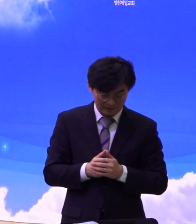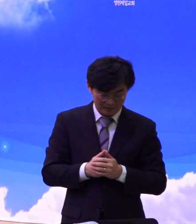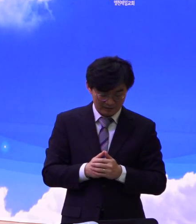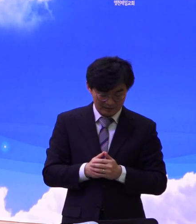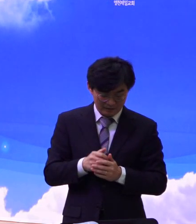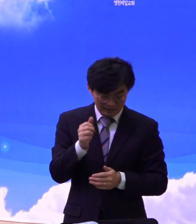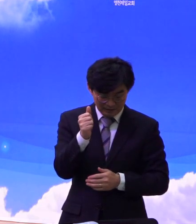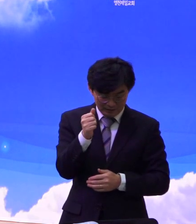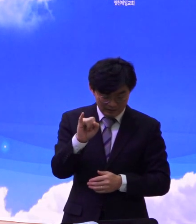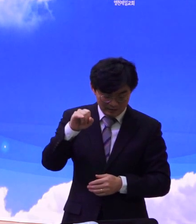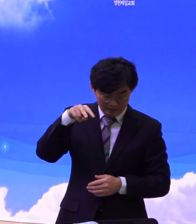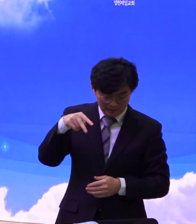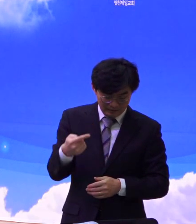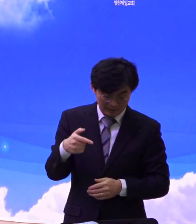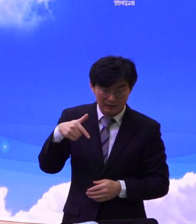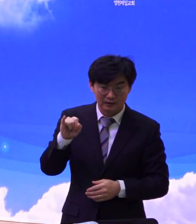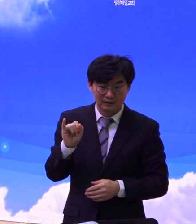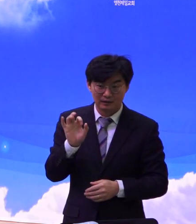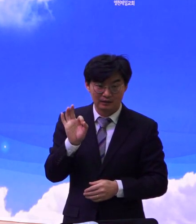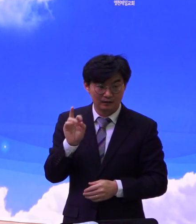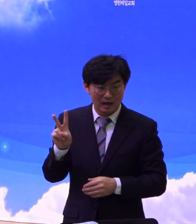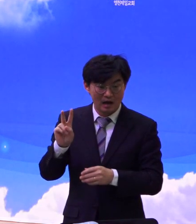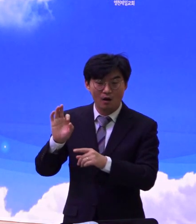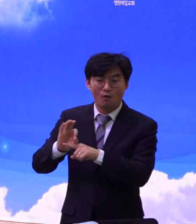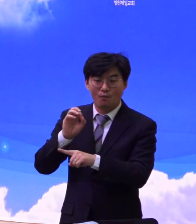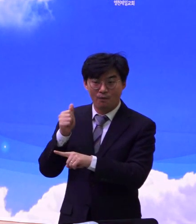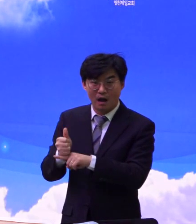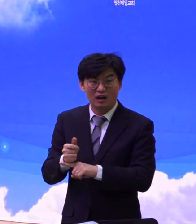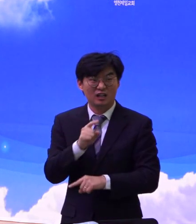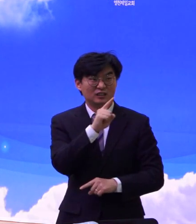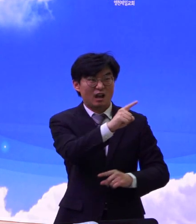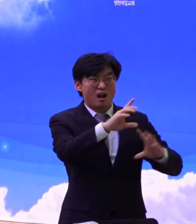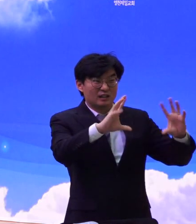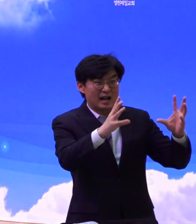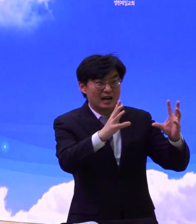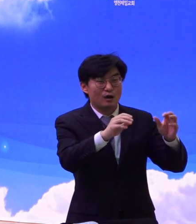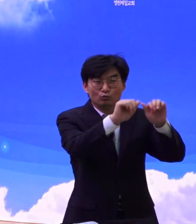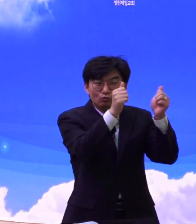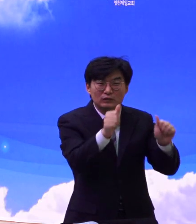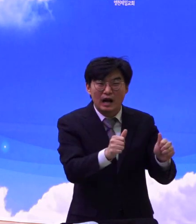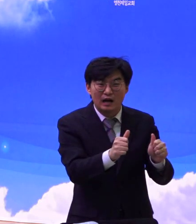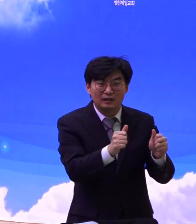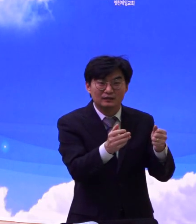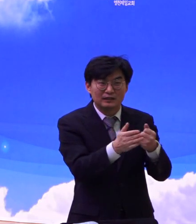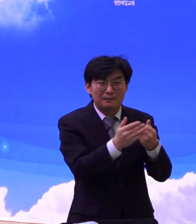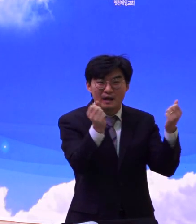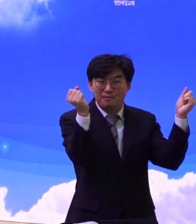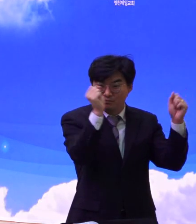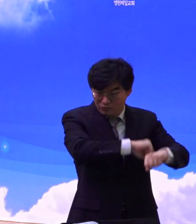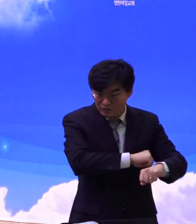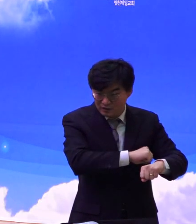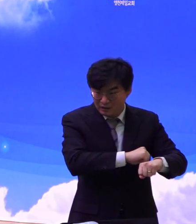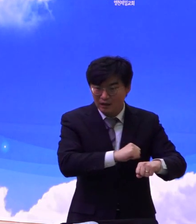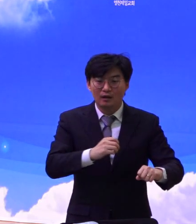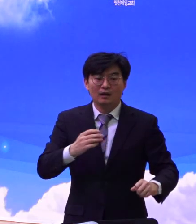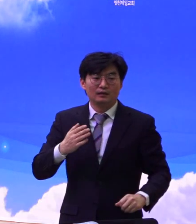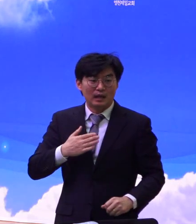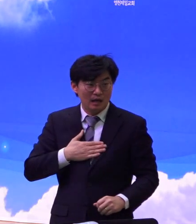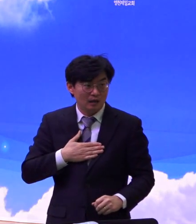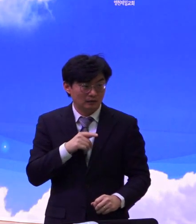것이죠. 이 노뱀은 우상 숭배다 라고 이야기하고 그 노뱀을 산산이 부숴 깨뜨려 버린